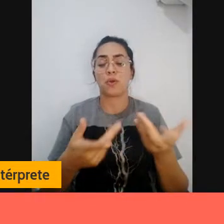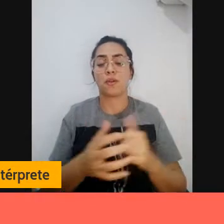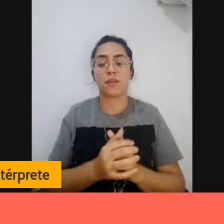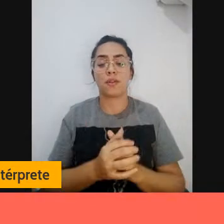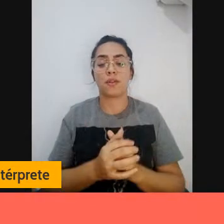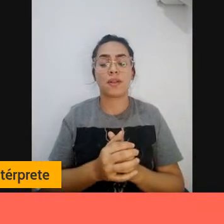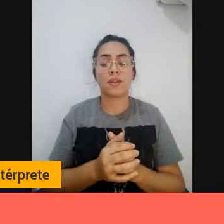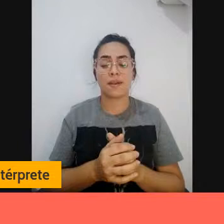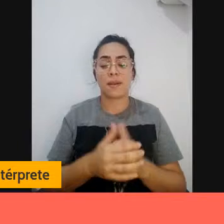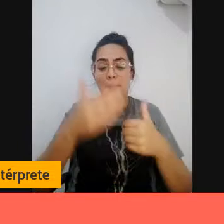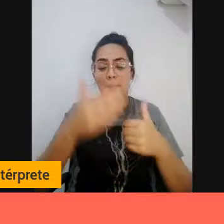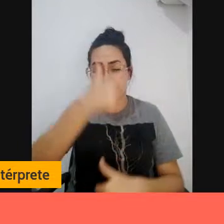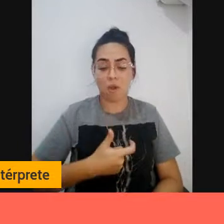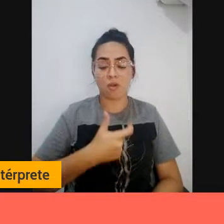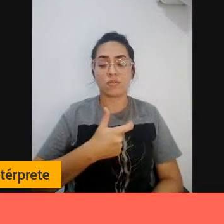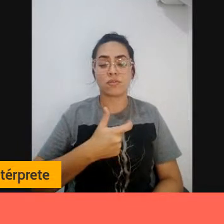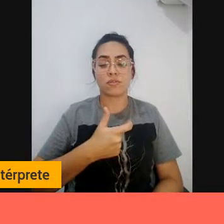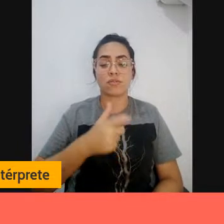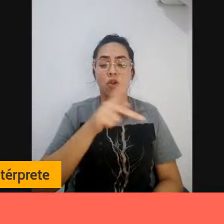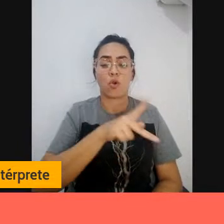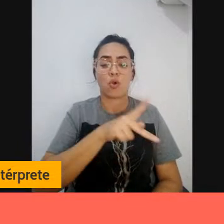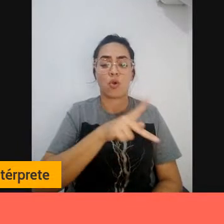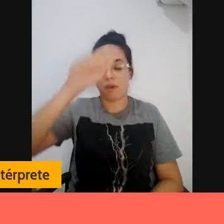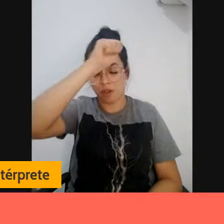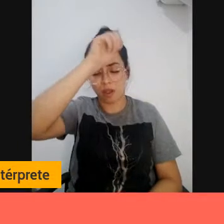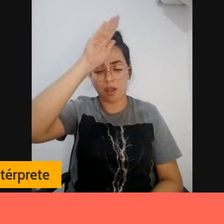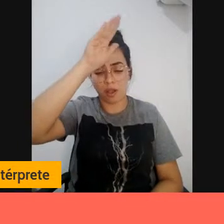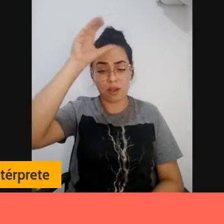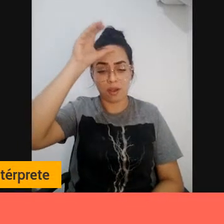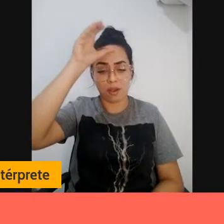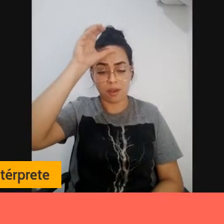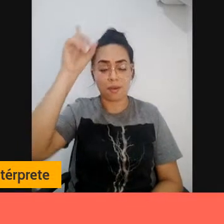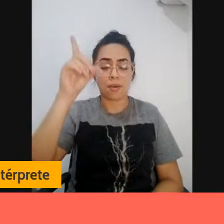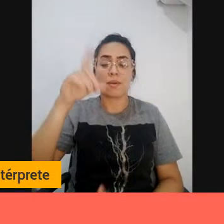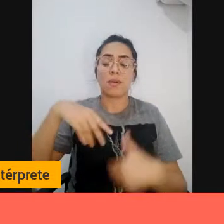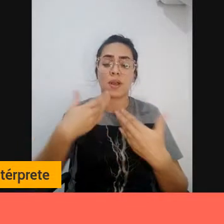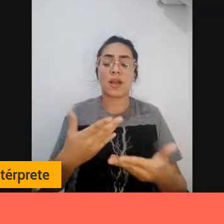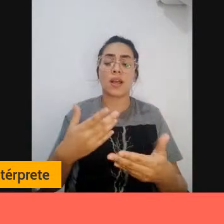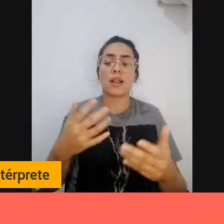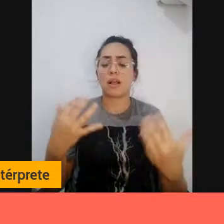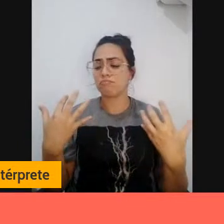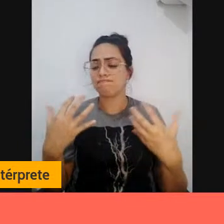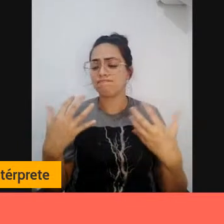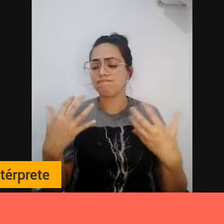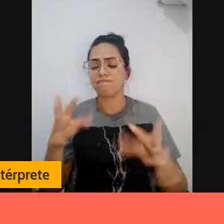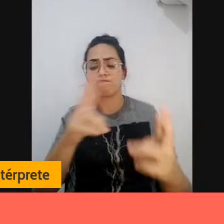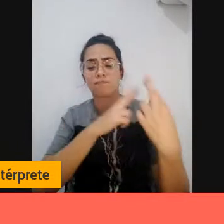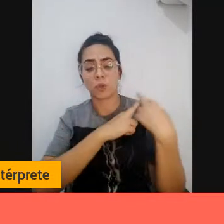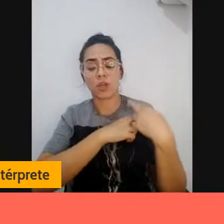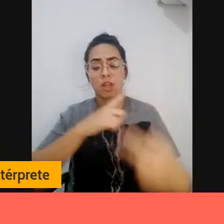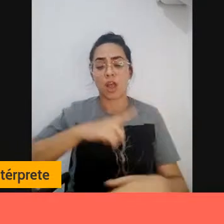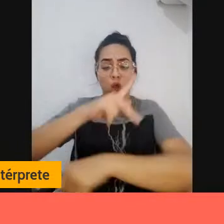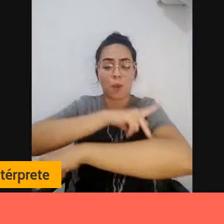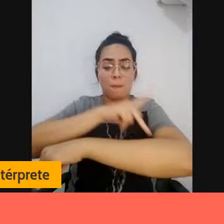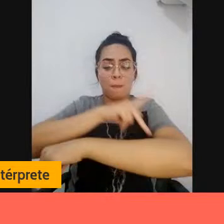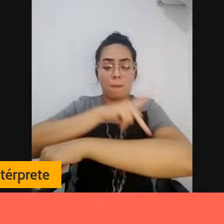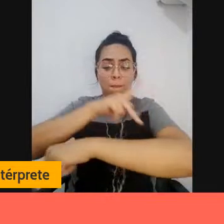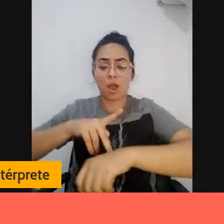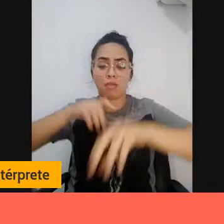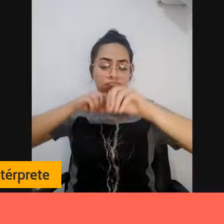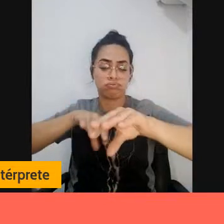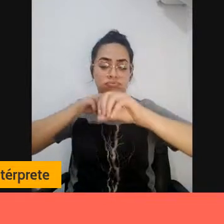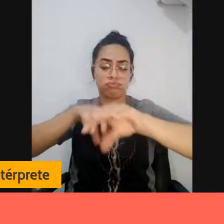ensinava eram os professores alfabetizadores, que tinham plena responsabilidade pedagógica pela condução